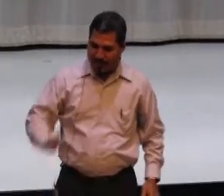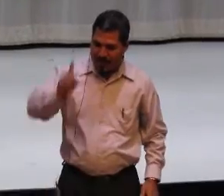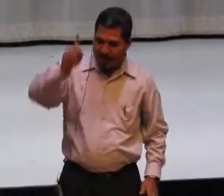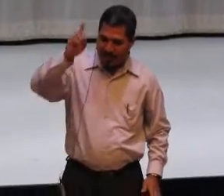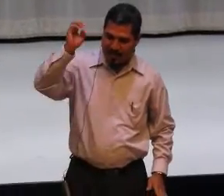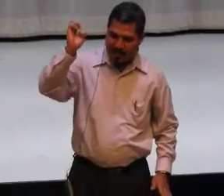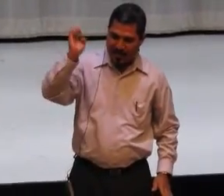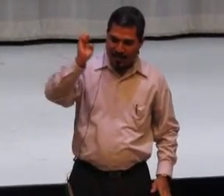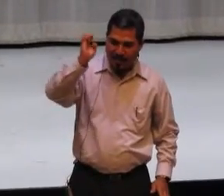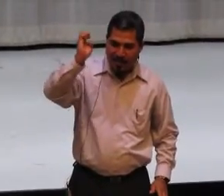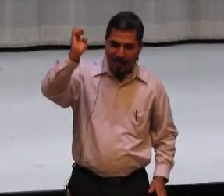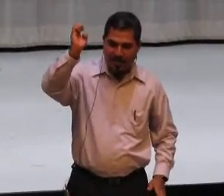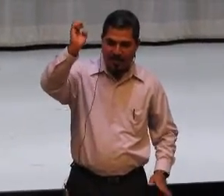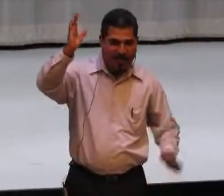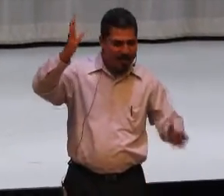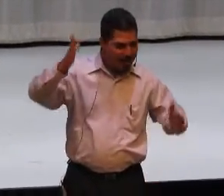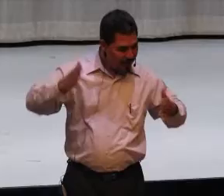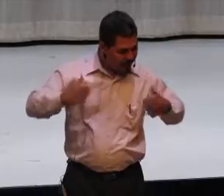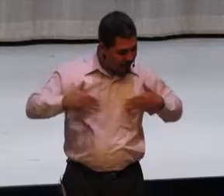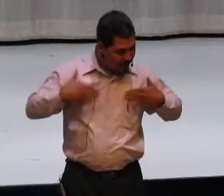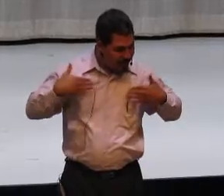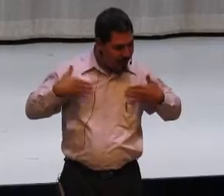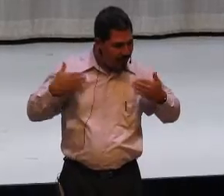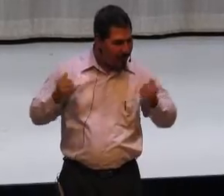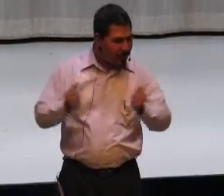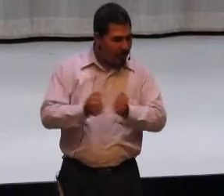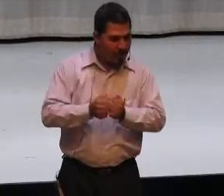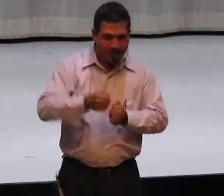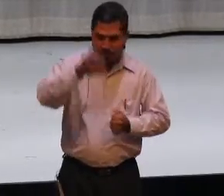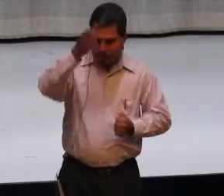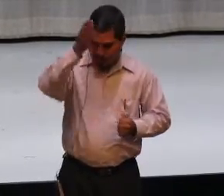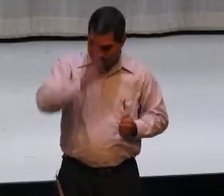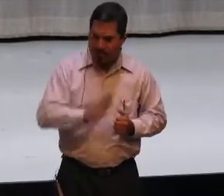Allá dice que eternamente felicidad junto con Dios.